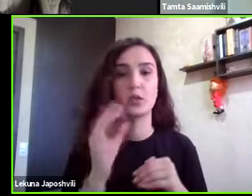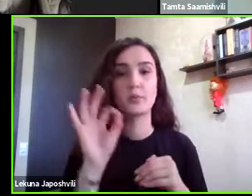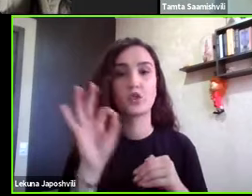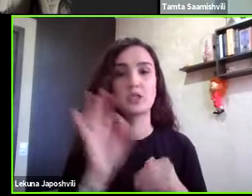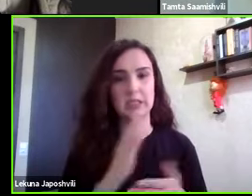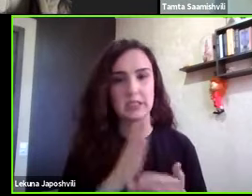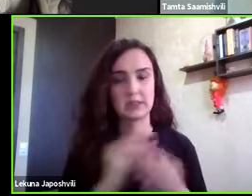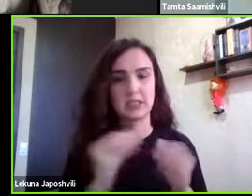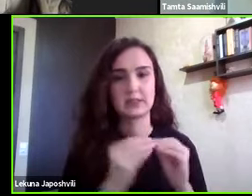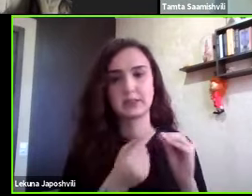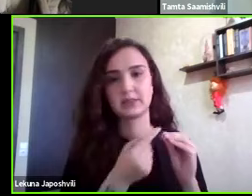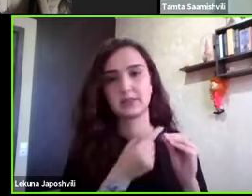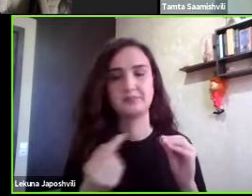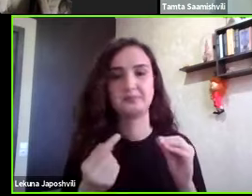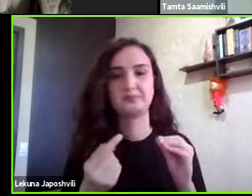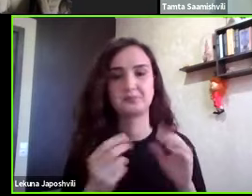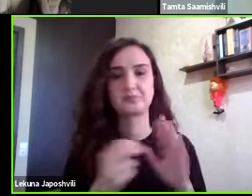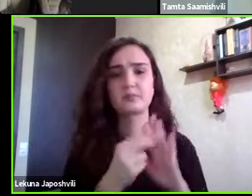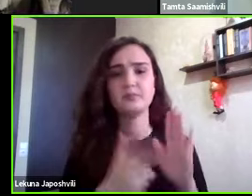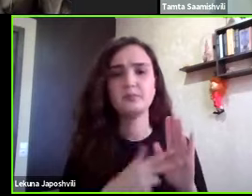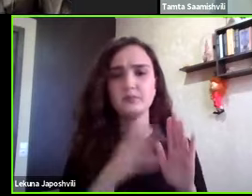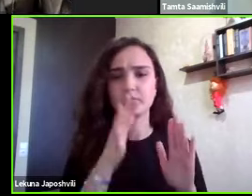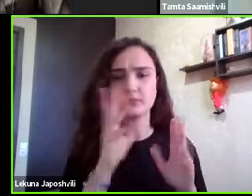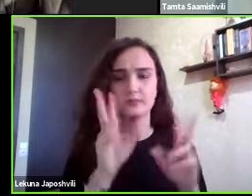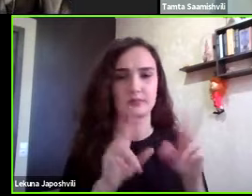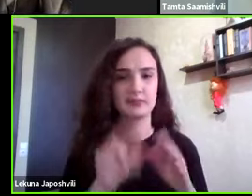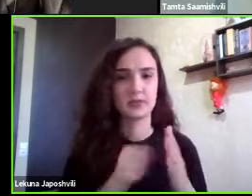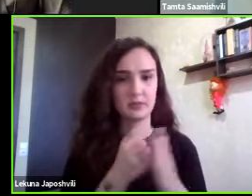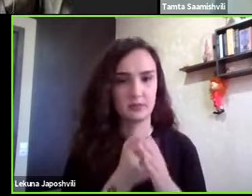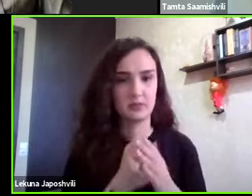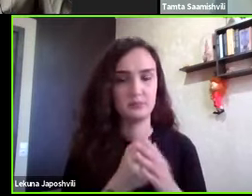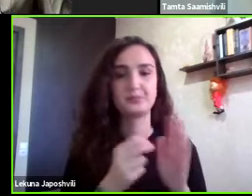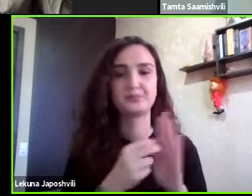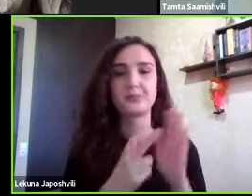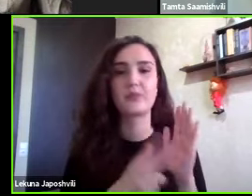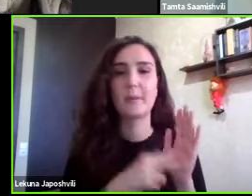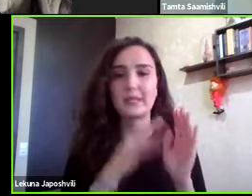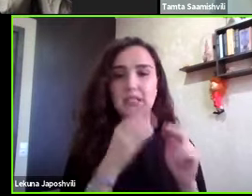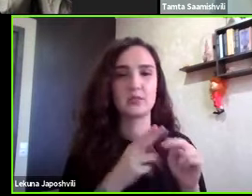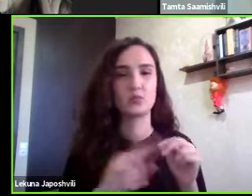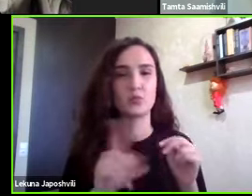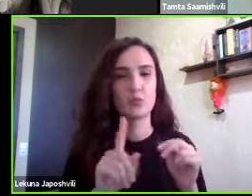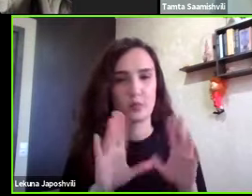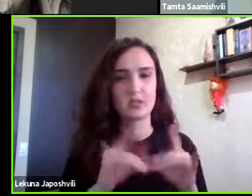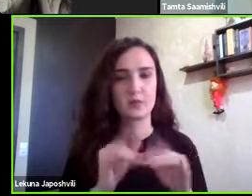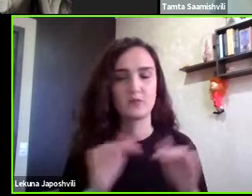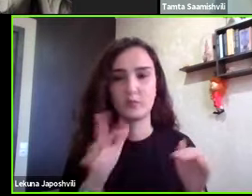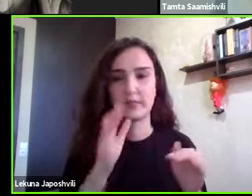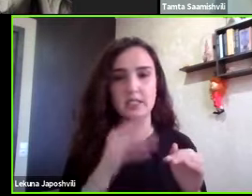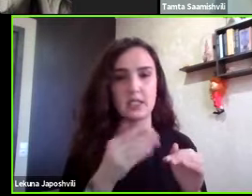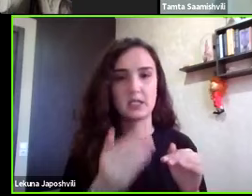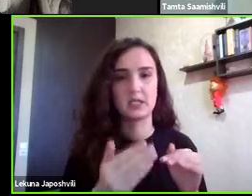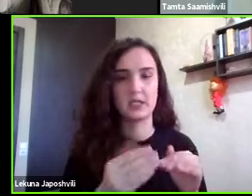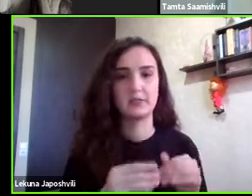არის 10-დან 18 წლის ჩათვლით. ნუ 18 წელი, იმიტომ რომ მაინც ბავშვების ასაკი. კი, ასე. წარმოიდგინეთ ახლა.